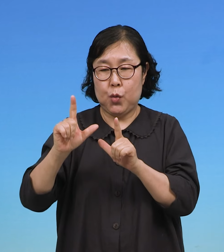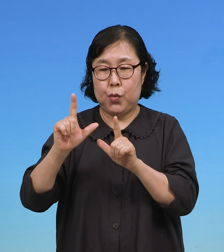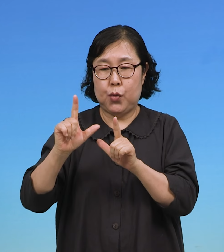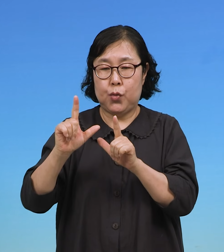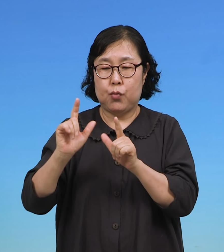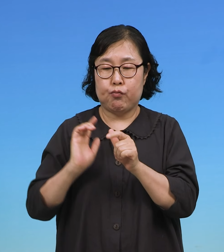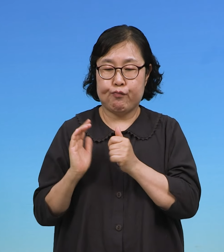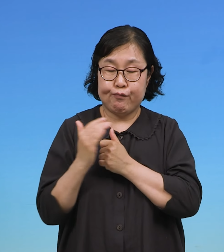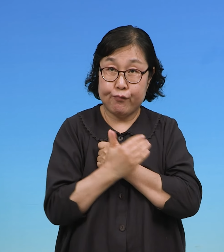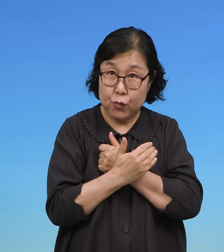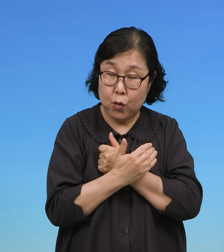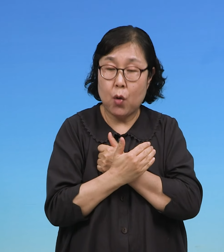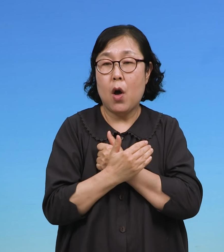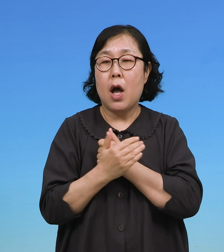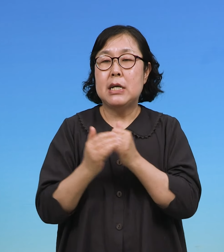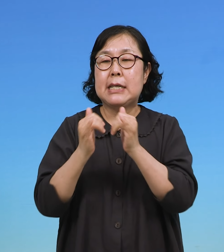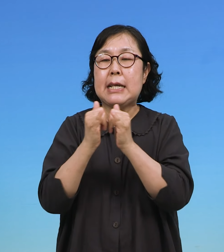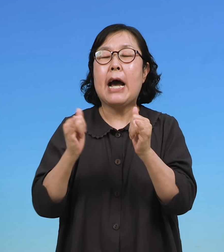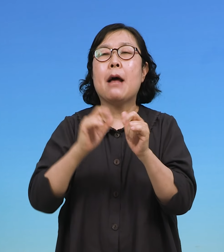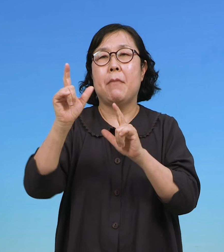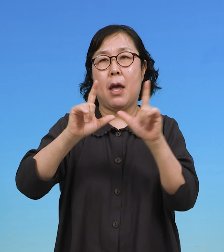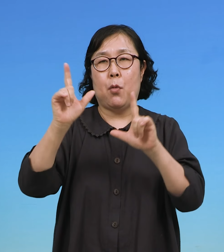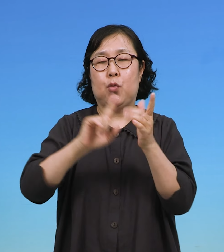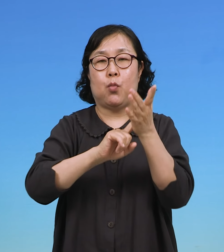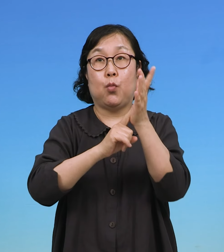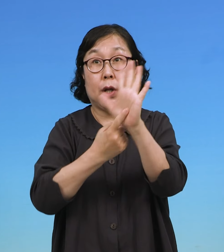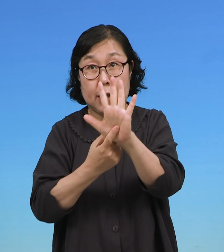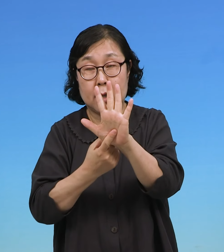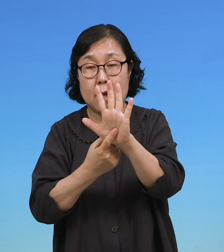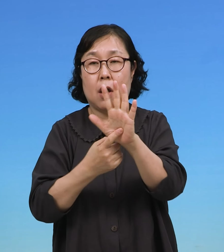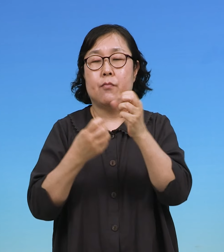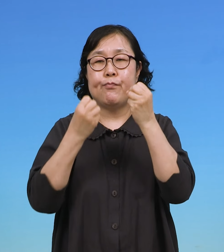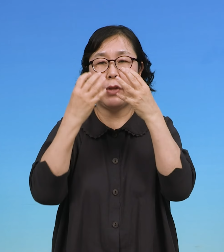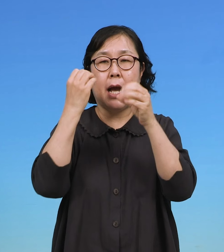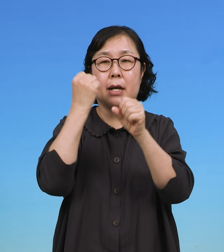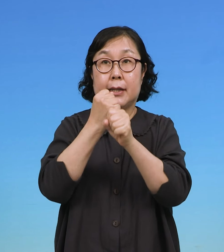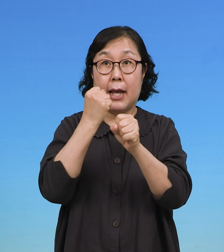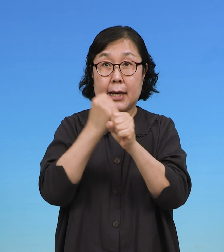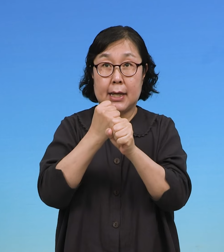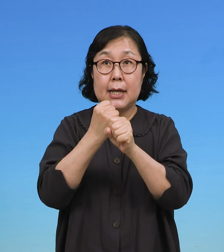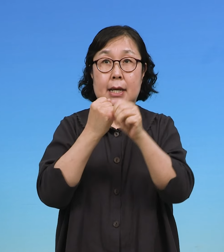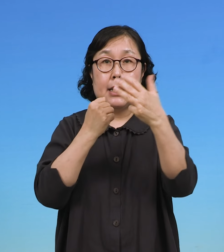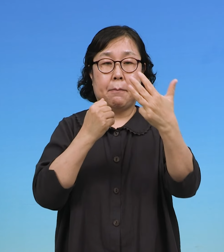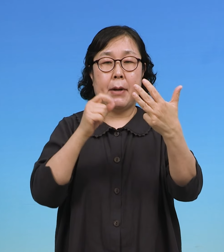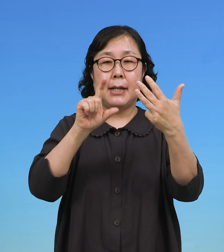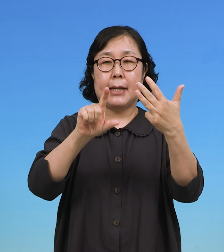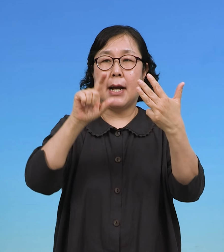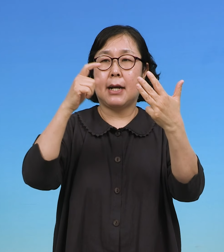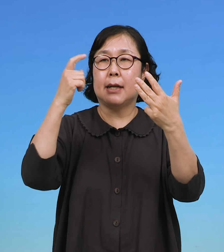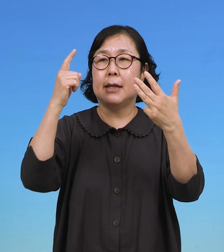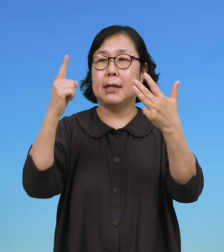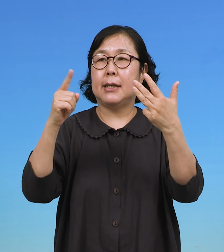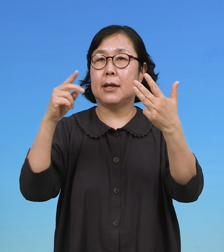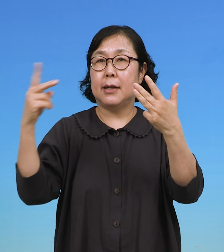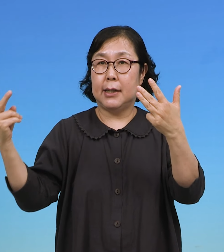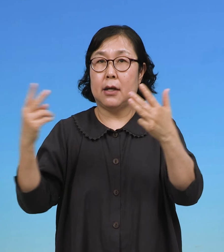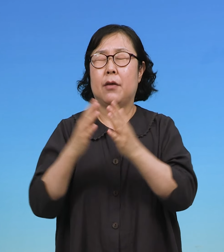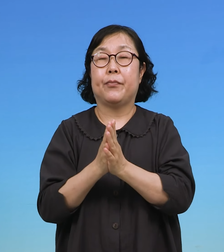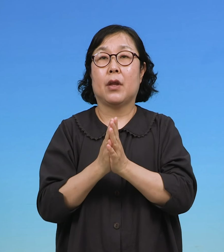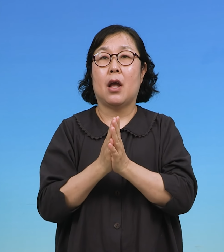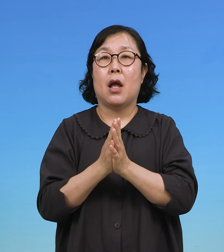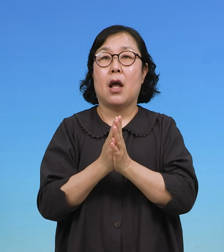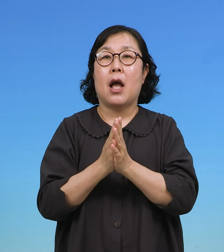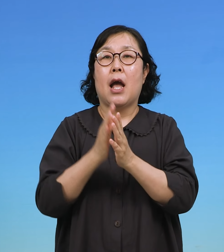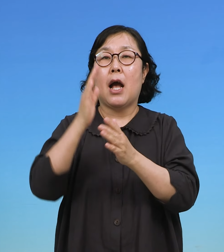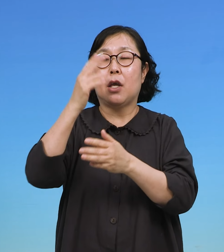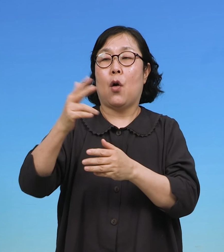감추시고 사람의 모습으로 나타나십니다. 그게 창세기 18장 1절 2절 방금 읽은 본문입니다.